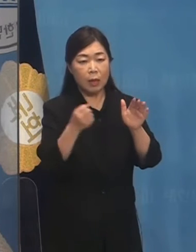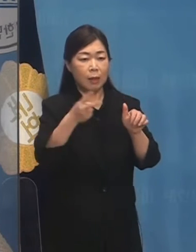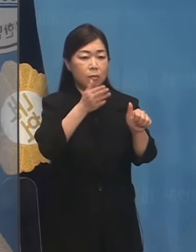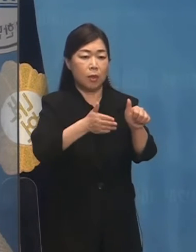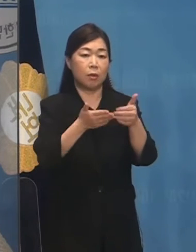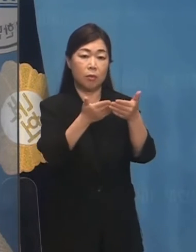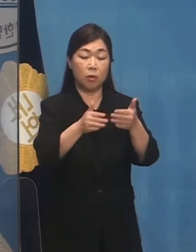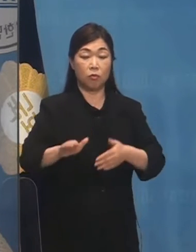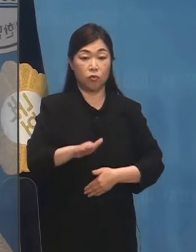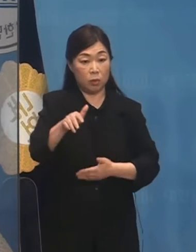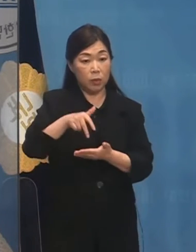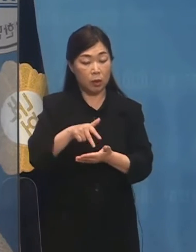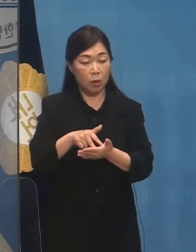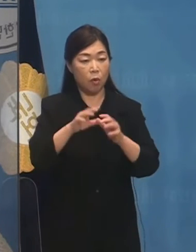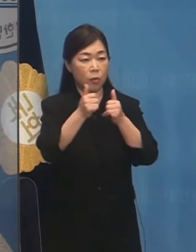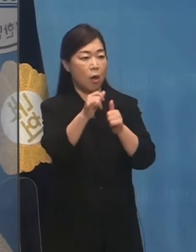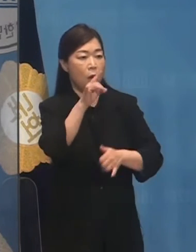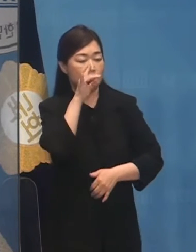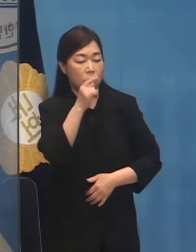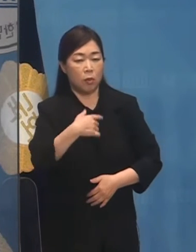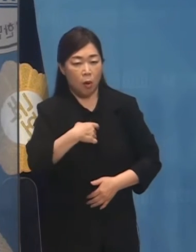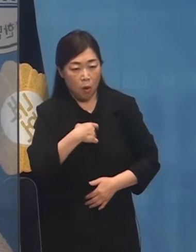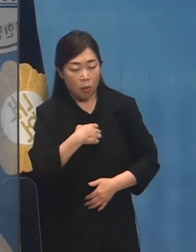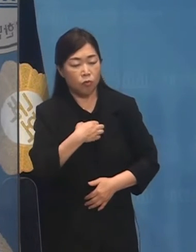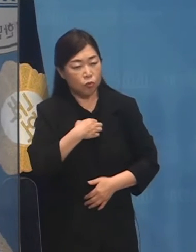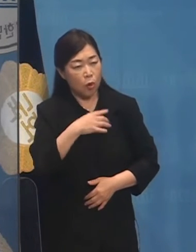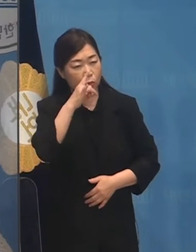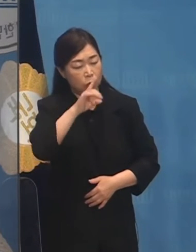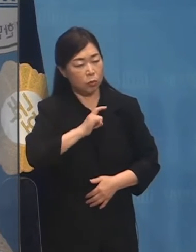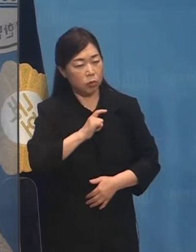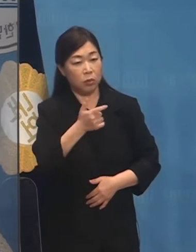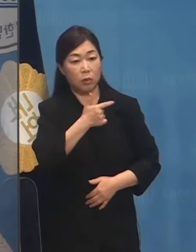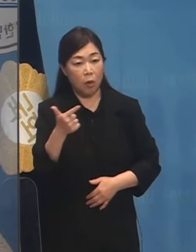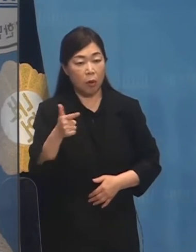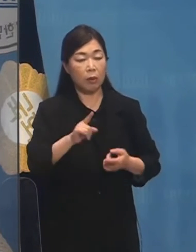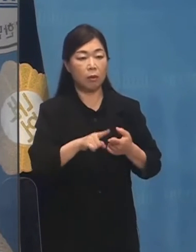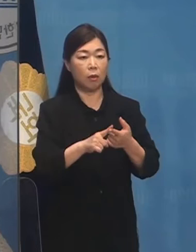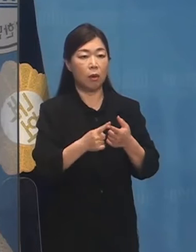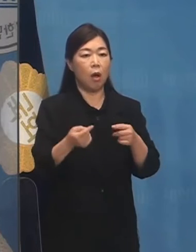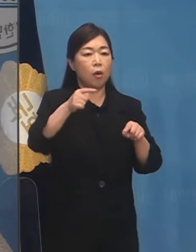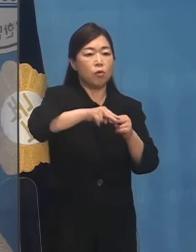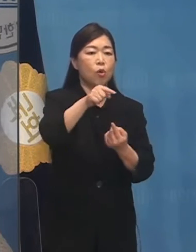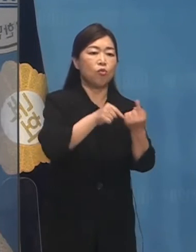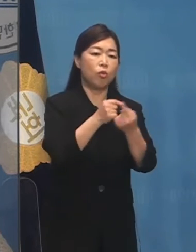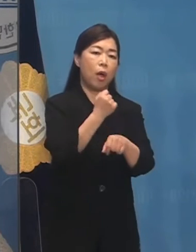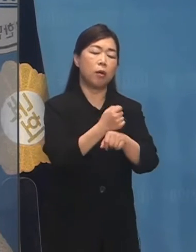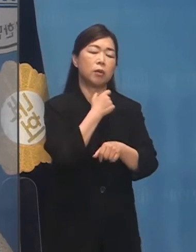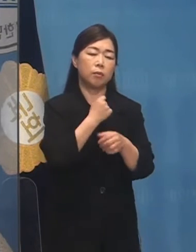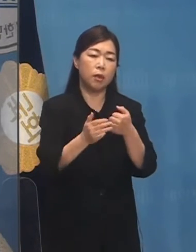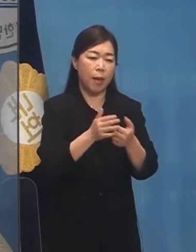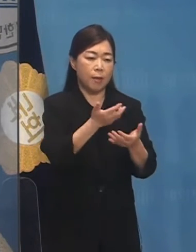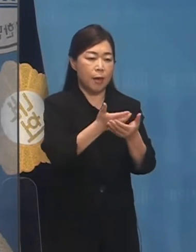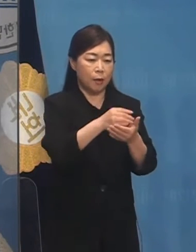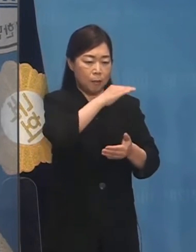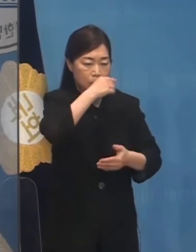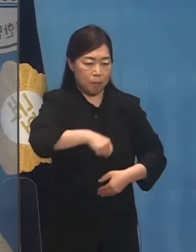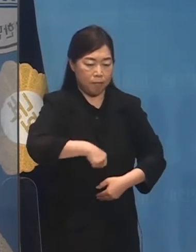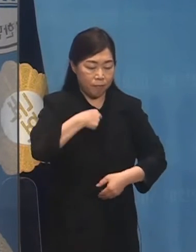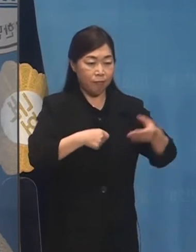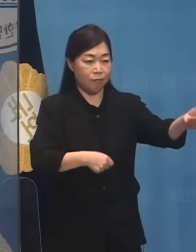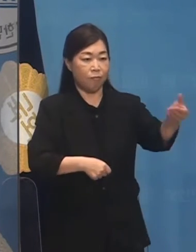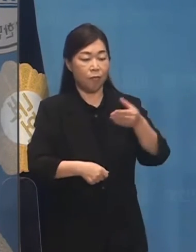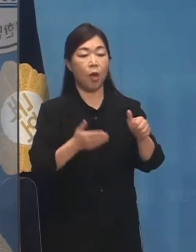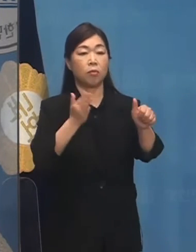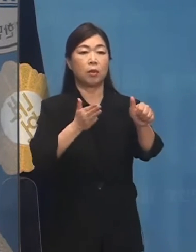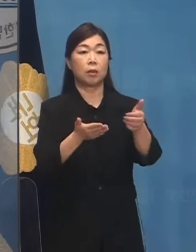촉구하고 저희도 국민들이 궁금해하는 그런 청문회를 정상적으로 진행하고 싶으니까요. 자료를 성실하게 제출해 주실 것을